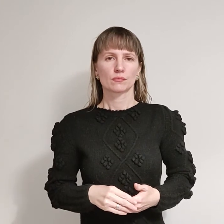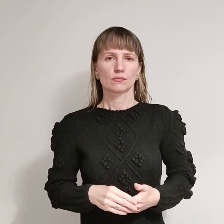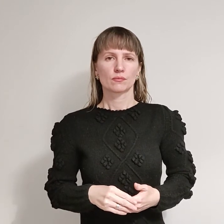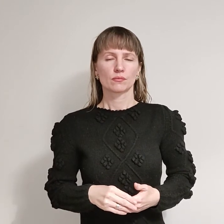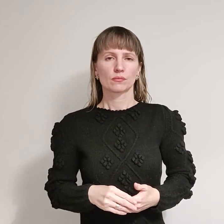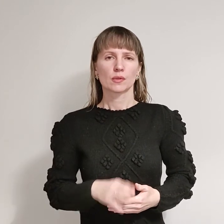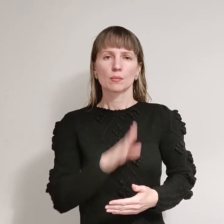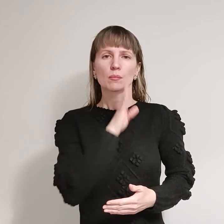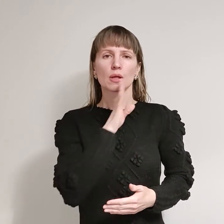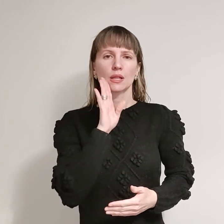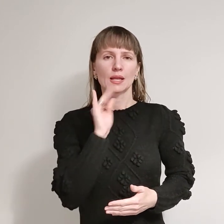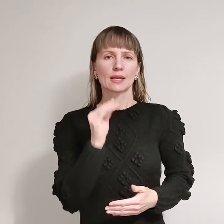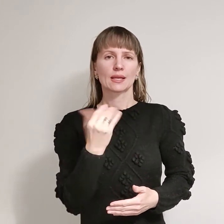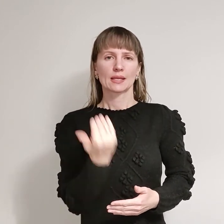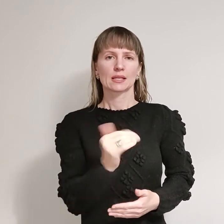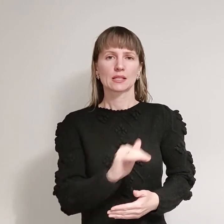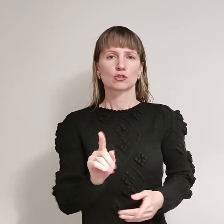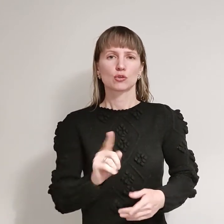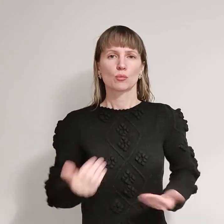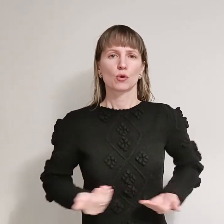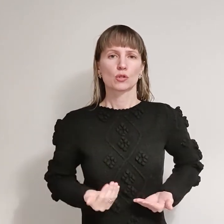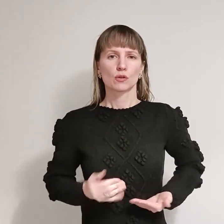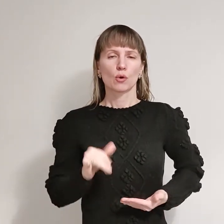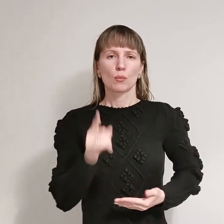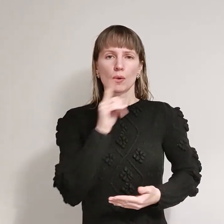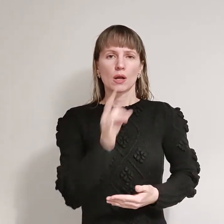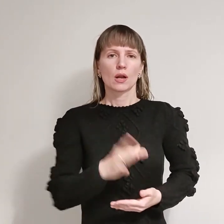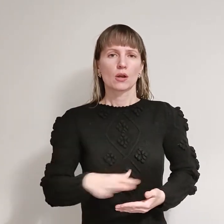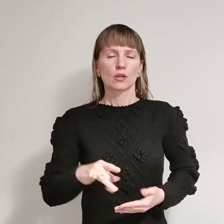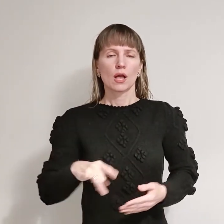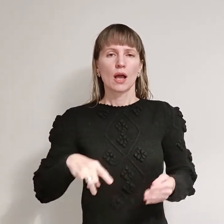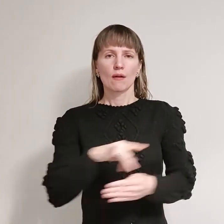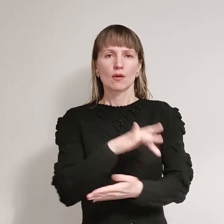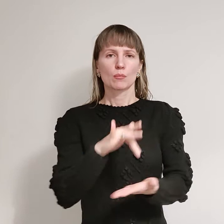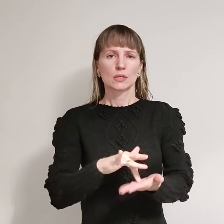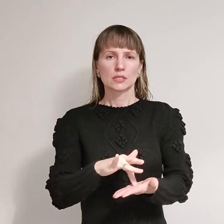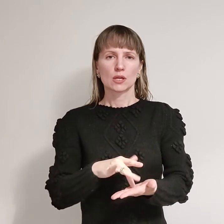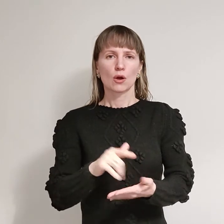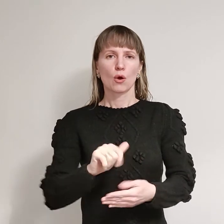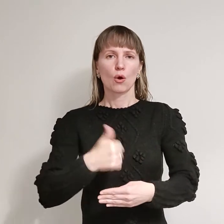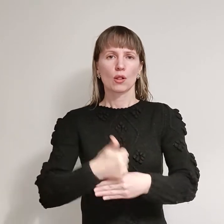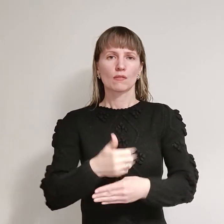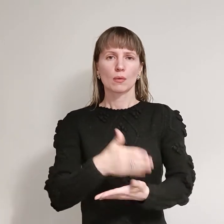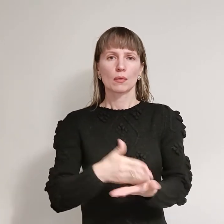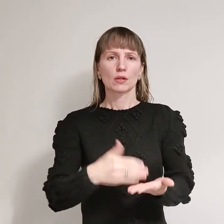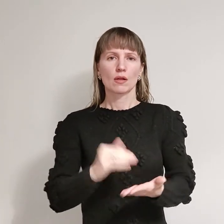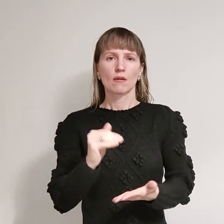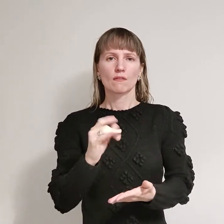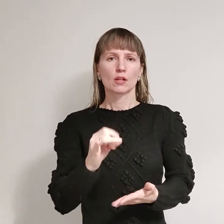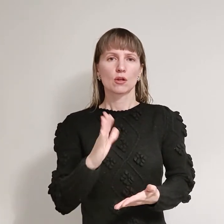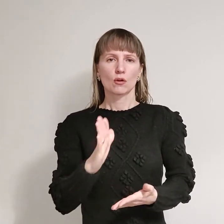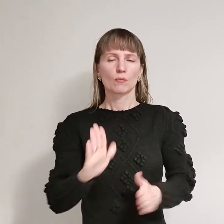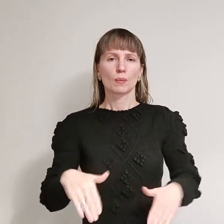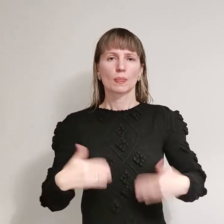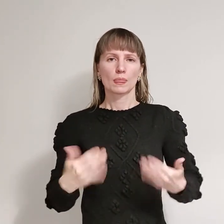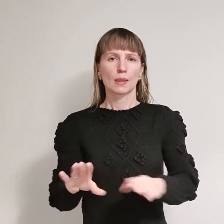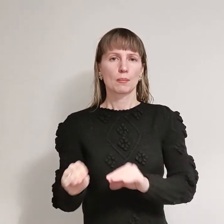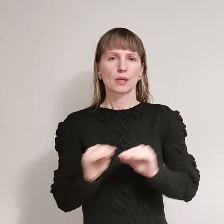Матерям та дітям, що проживають у мікрорайоні Авіамістечко, голова Мелітополя Іван Федоров запропонував переїхати у